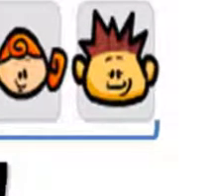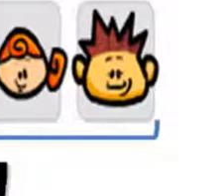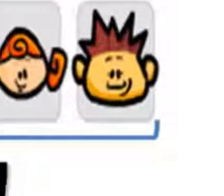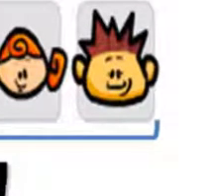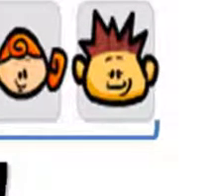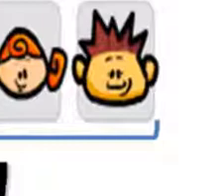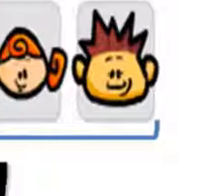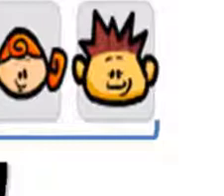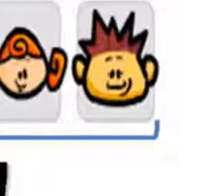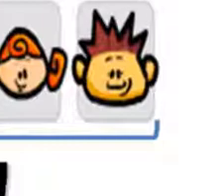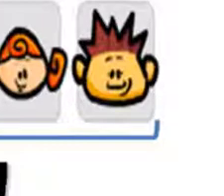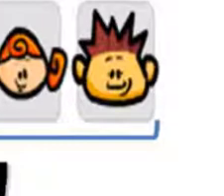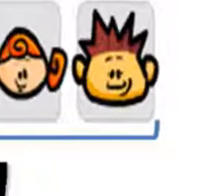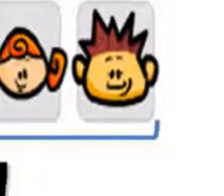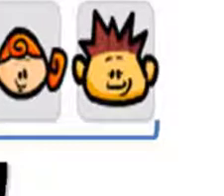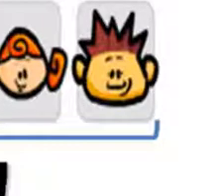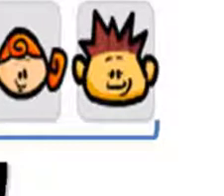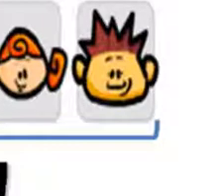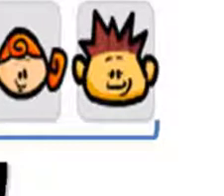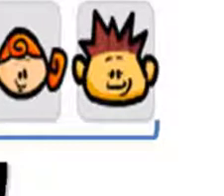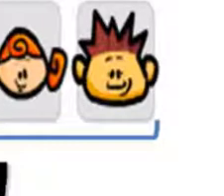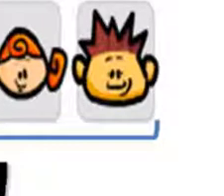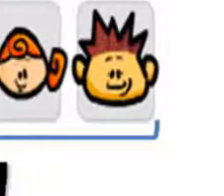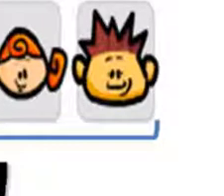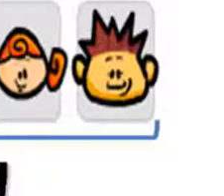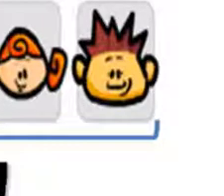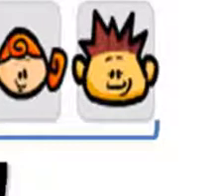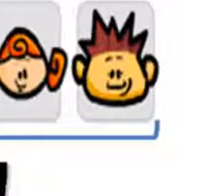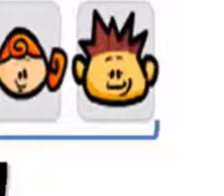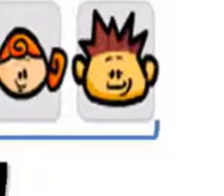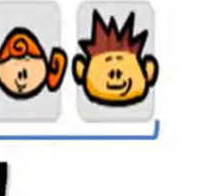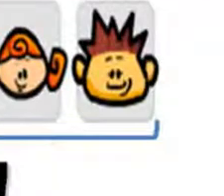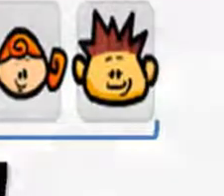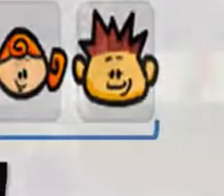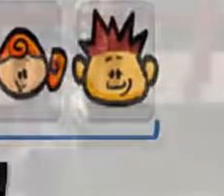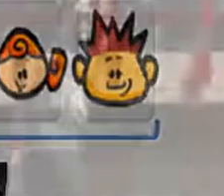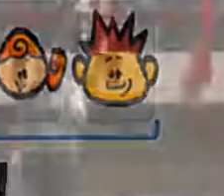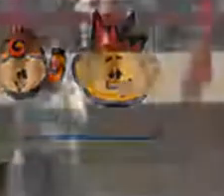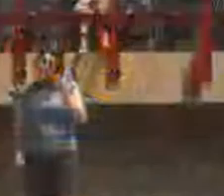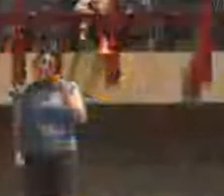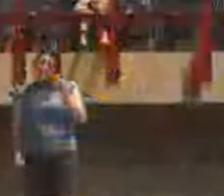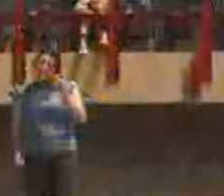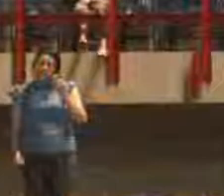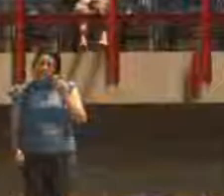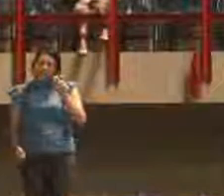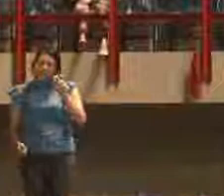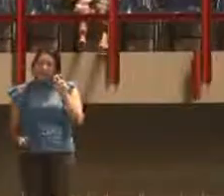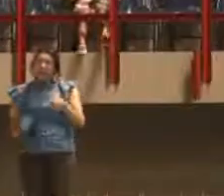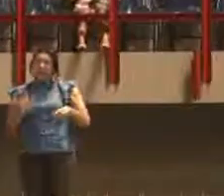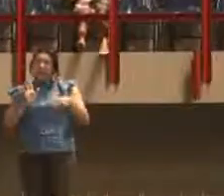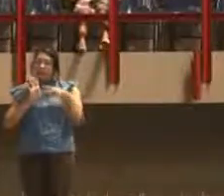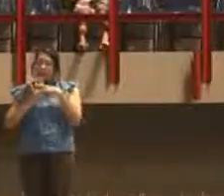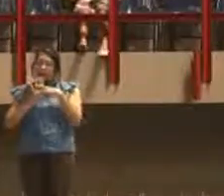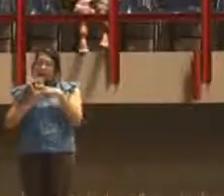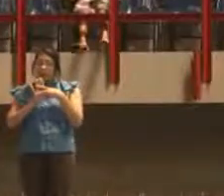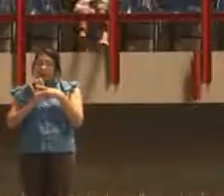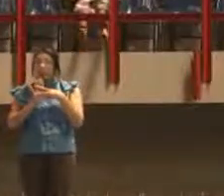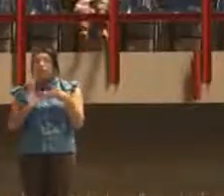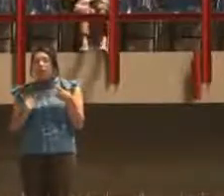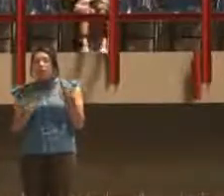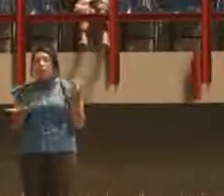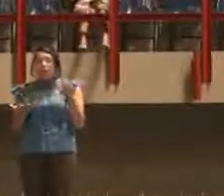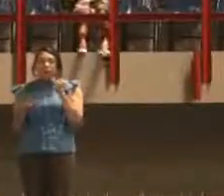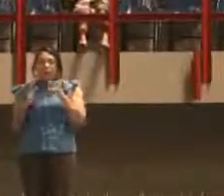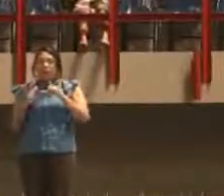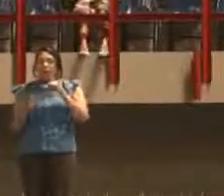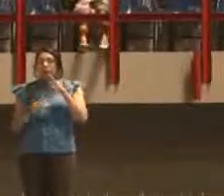quantos elementos você tem para permutar. Pessoal, quantas pessoas você tem aqui? 5. Então, no lugar de pensar de uma em uma, eu